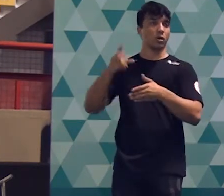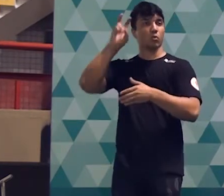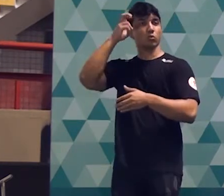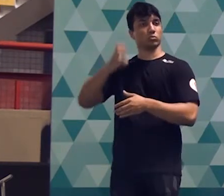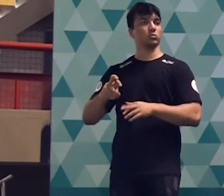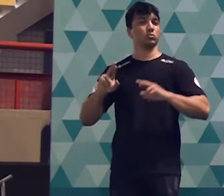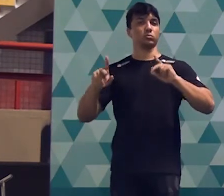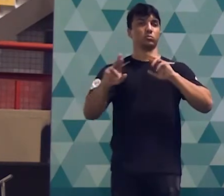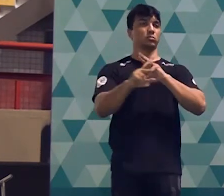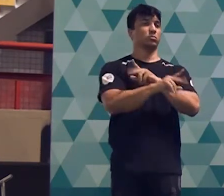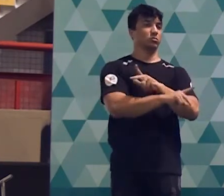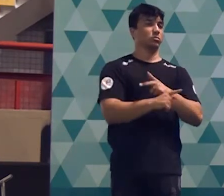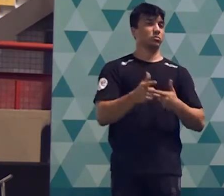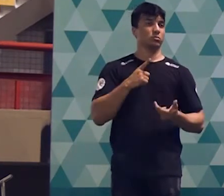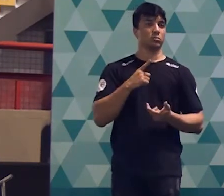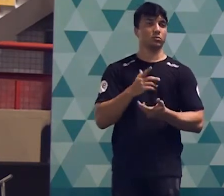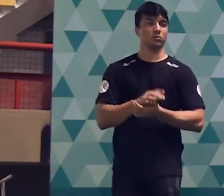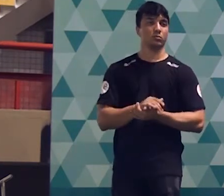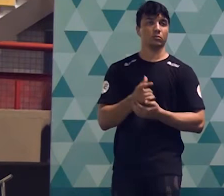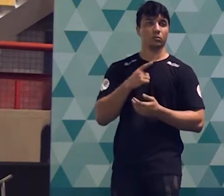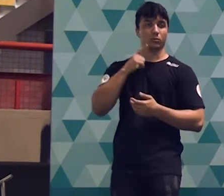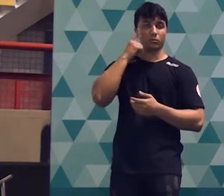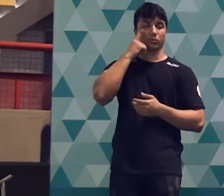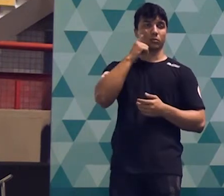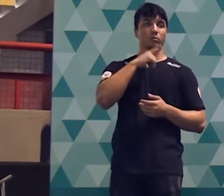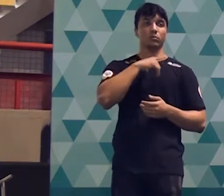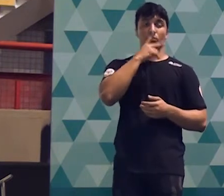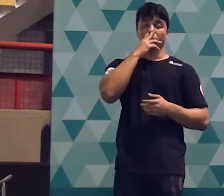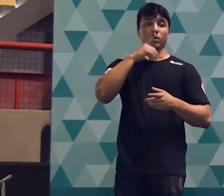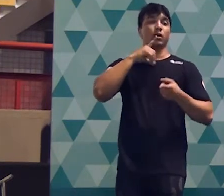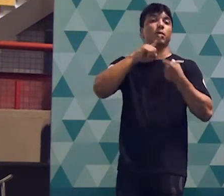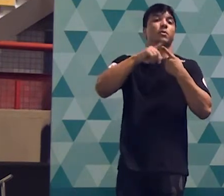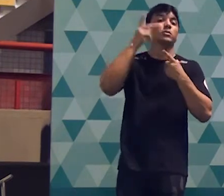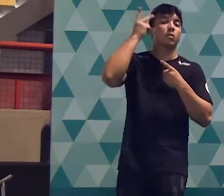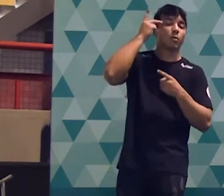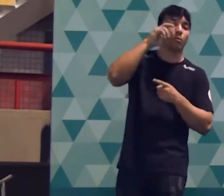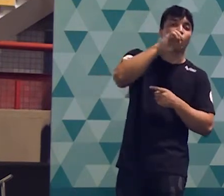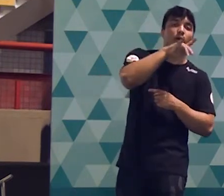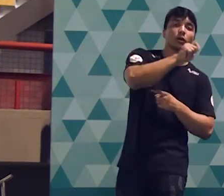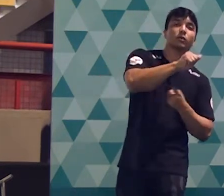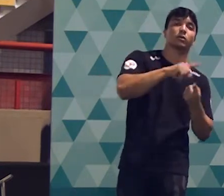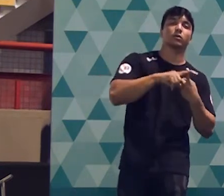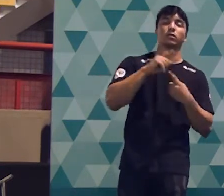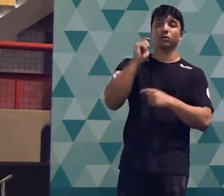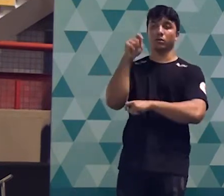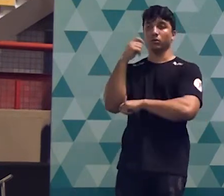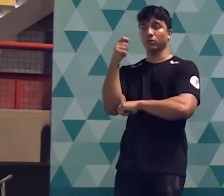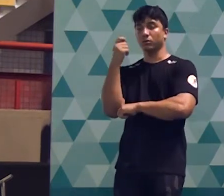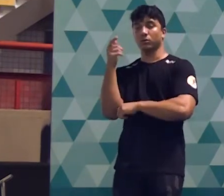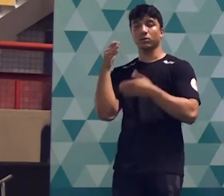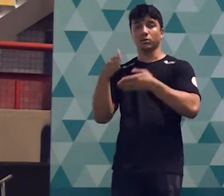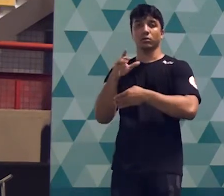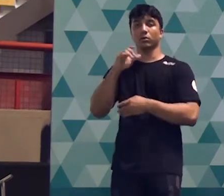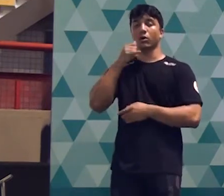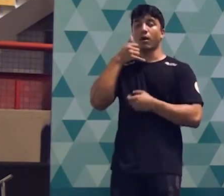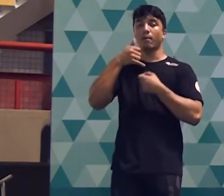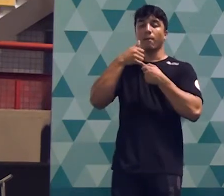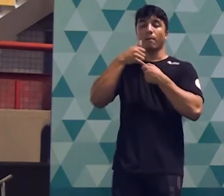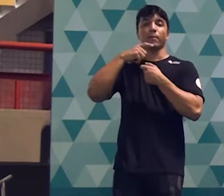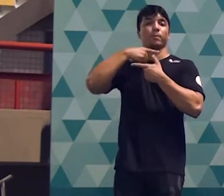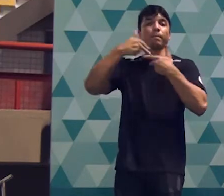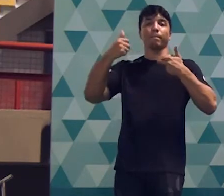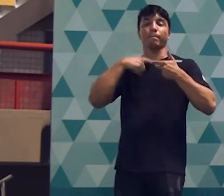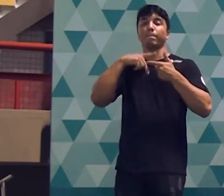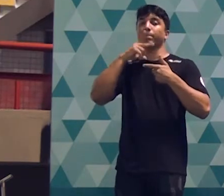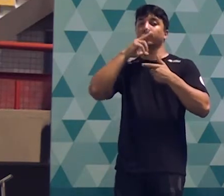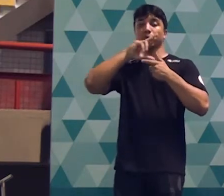cultura. Quando a gente fala de São Paulo, a gente fala da polenta. Quando a gente fala do Rio Grande do Sul, a gente se lembra do chimarrão, do